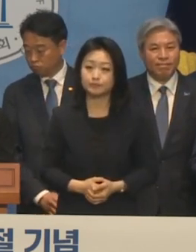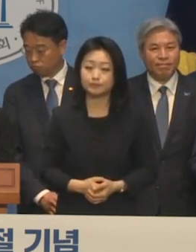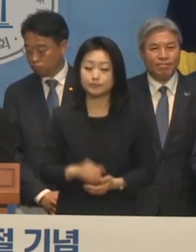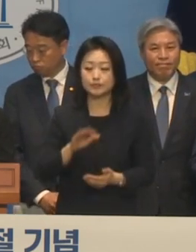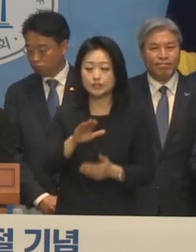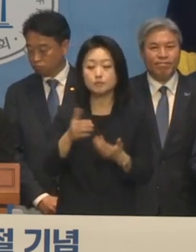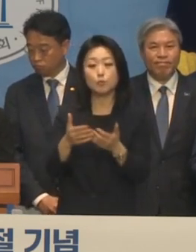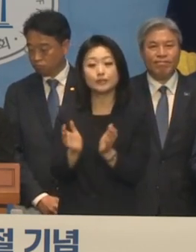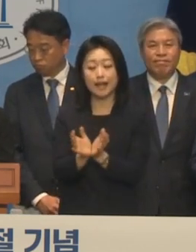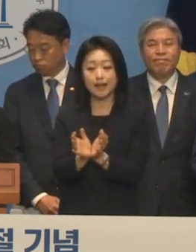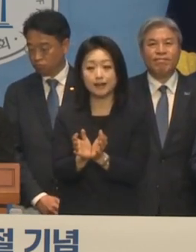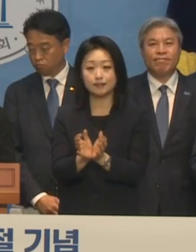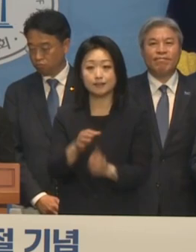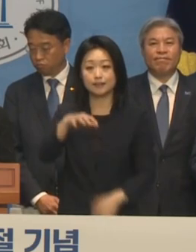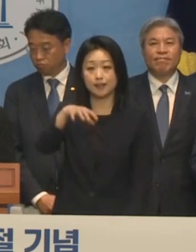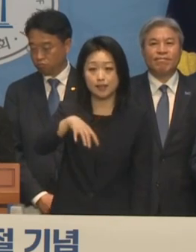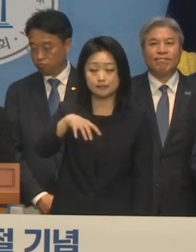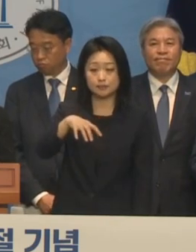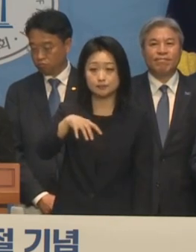진보당은